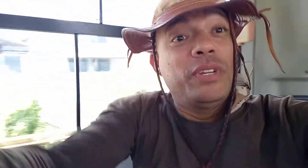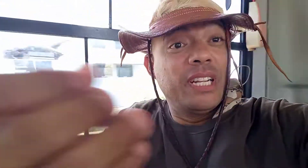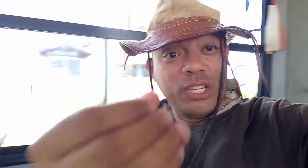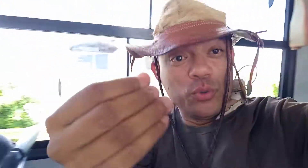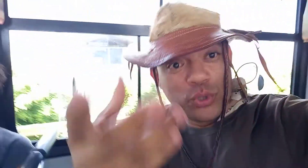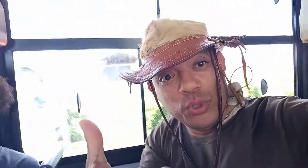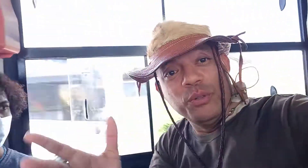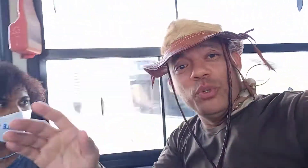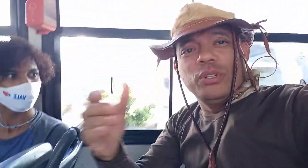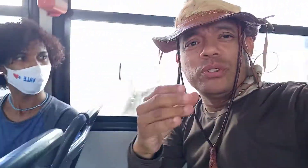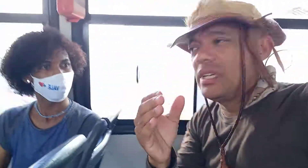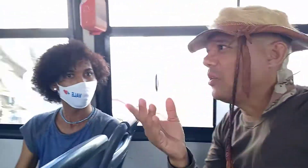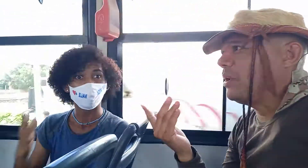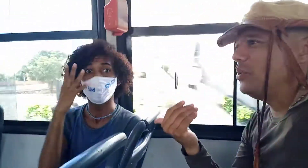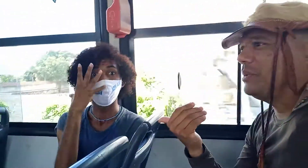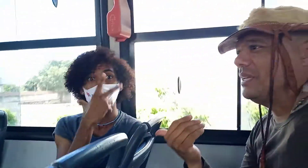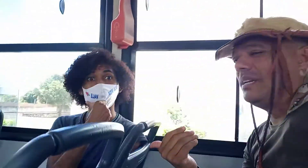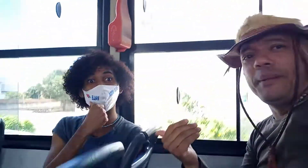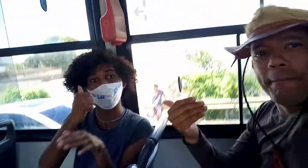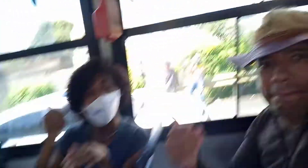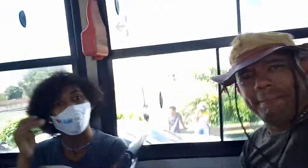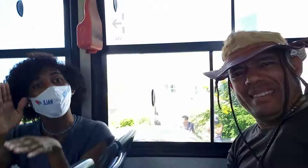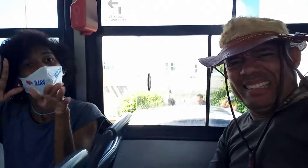aqui com o surdo e mudo, não sei qual é o nome dele.